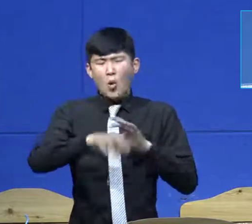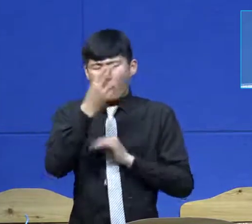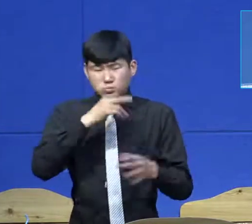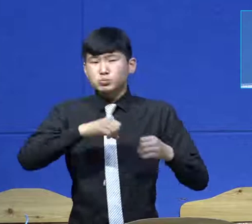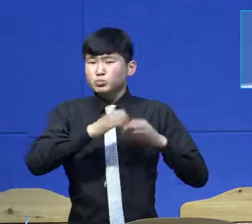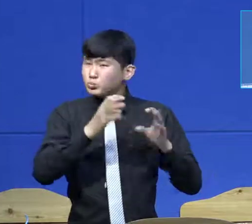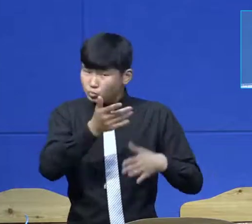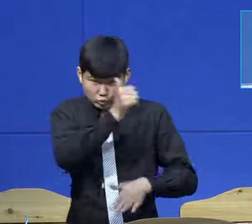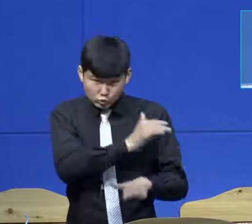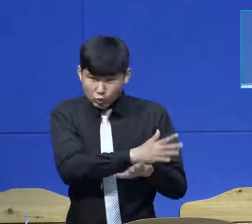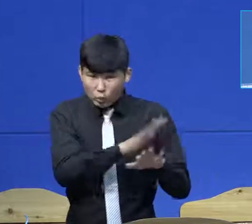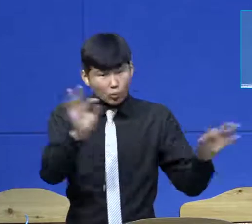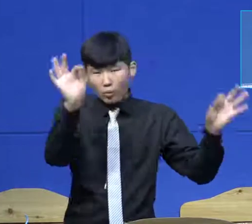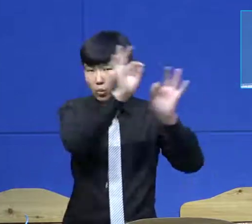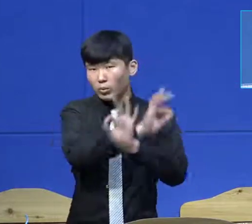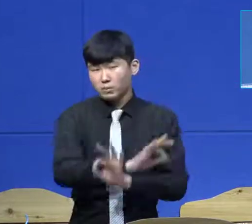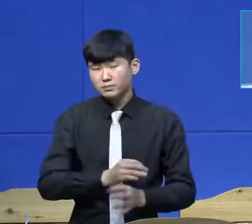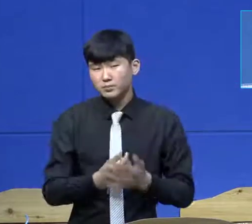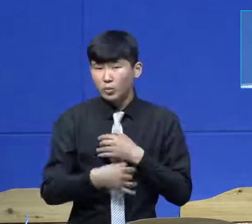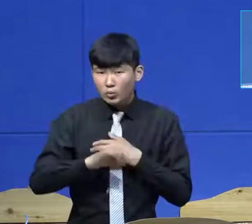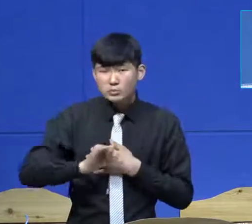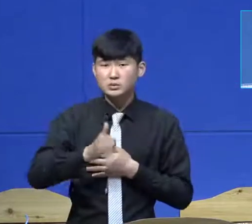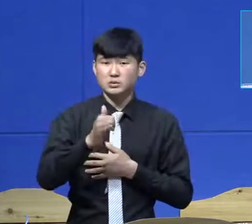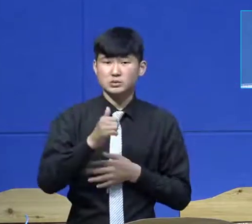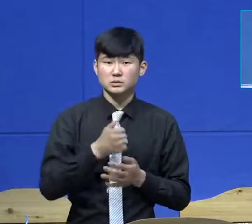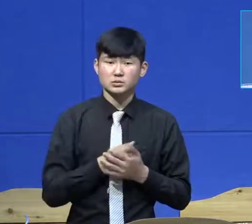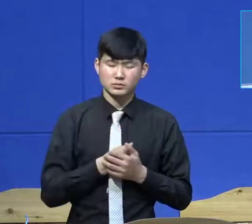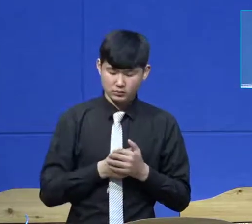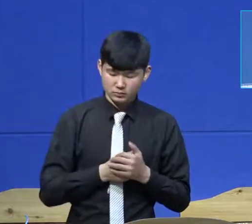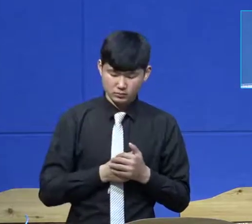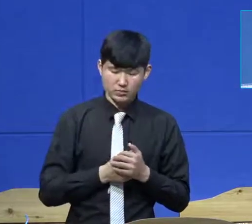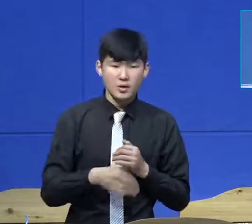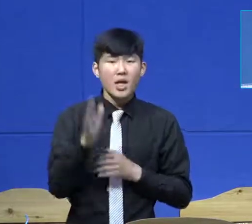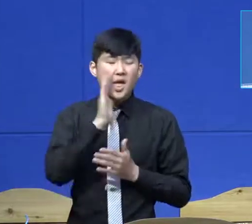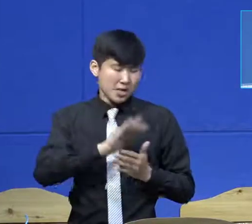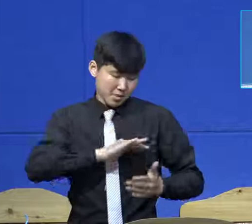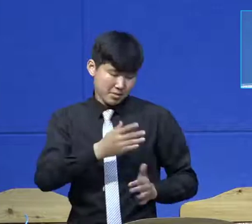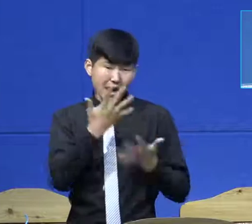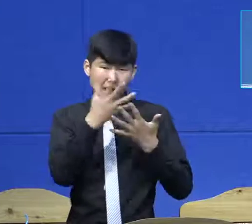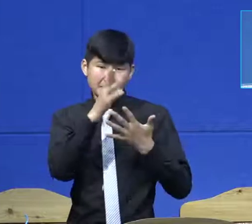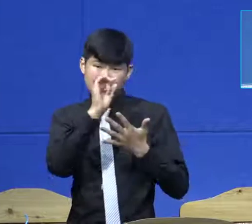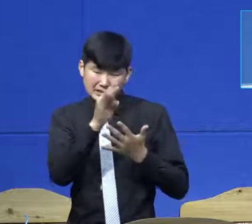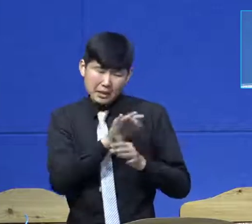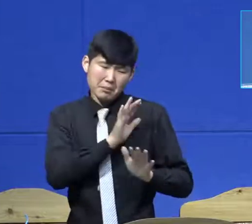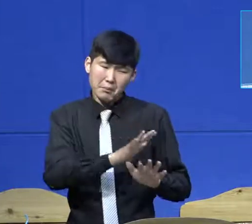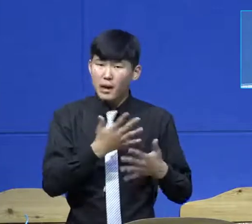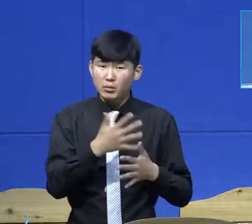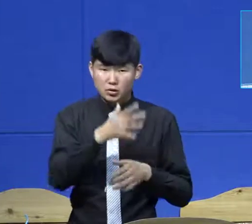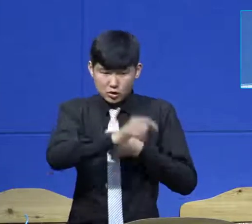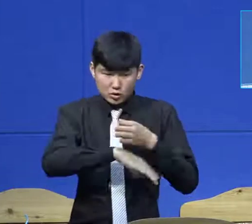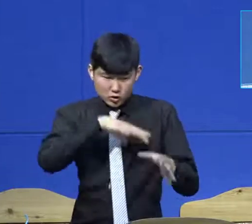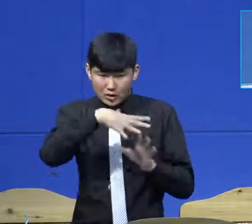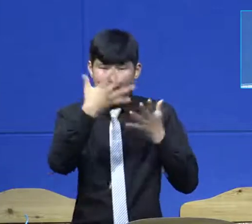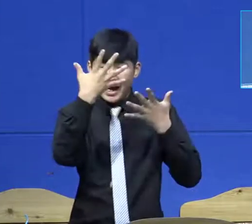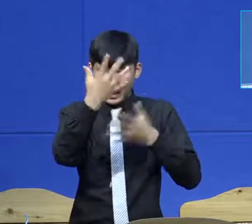Энүүгээр бүх юм дуусахгүй. Учираас ихэнх хүмүүд 10 сард байх хугацаа бол энэ дэлхий дээр хэдэн 10 жил гарч